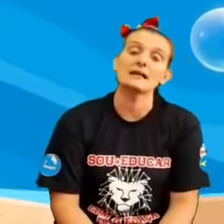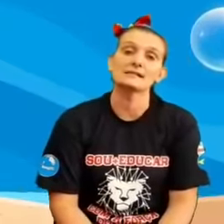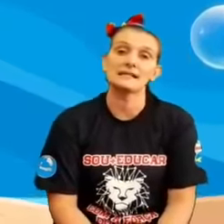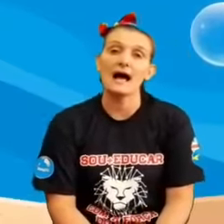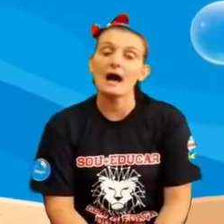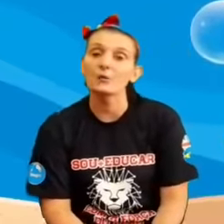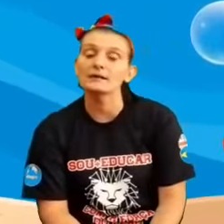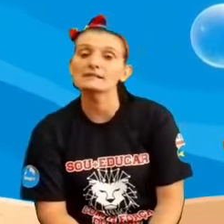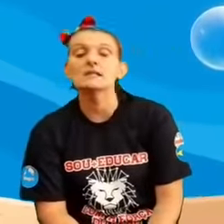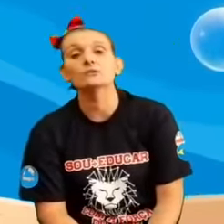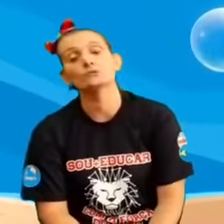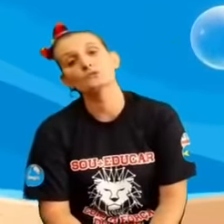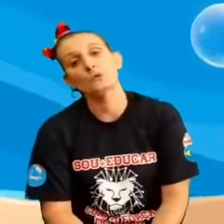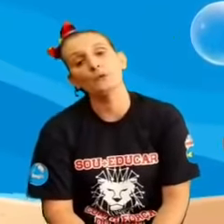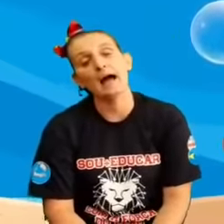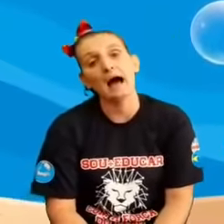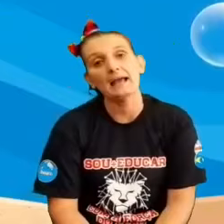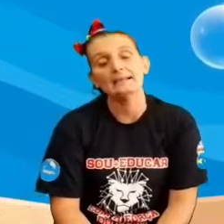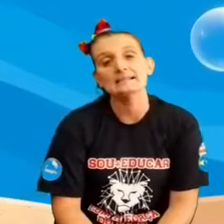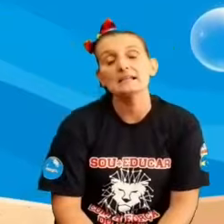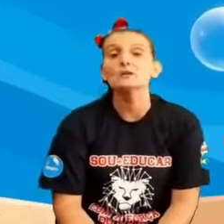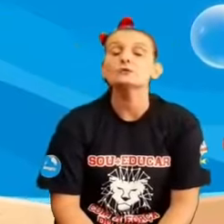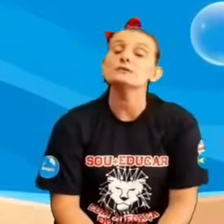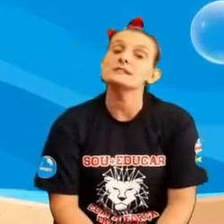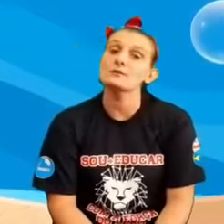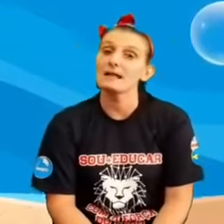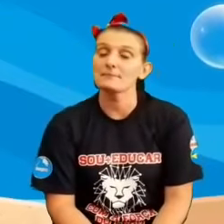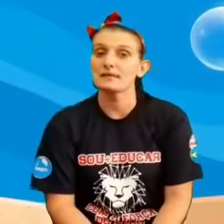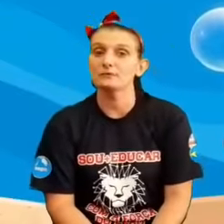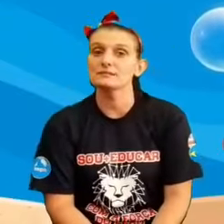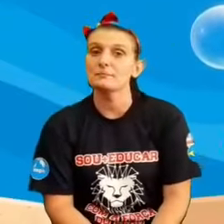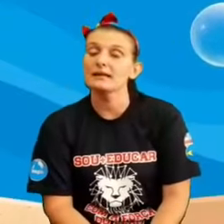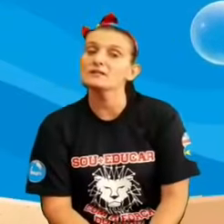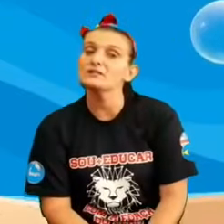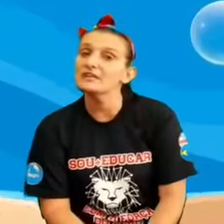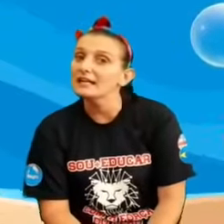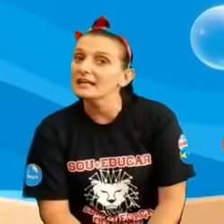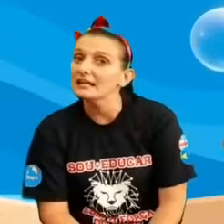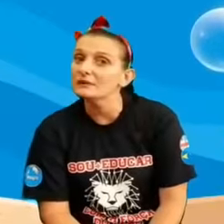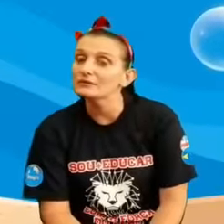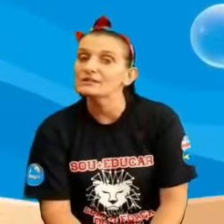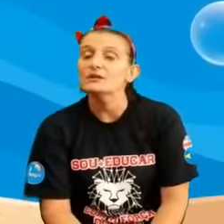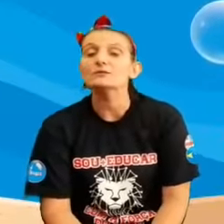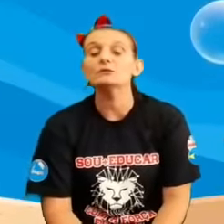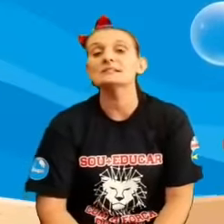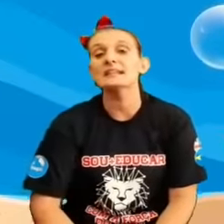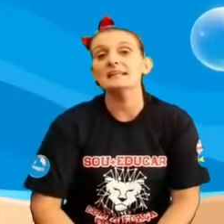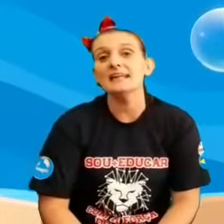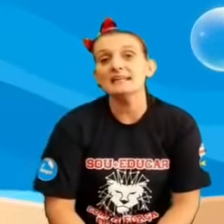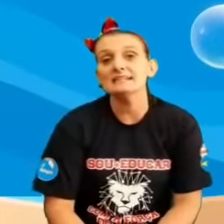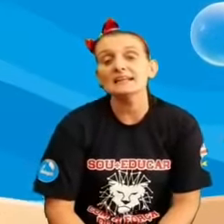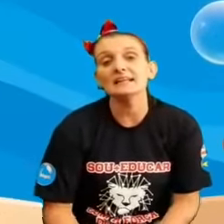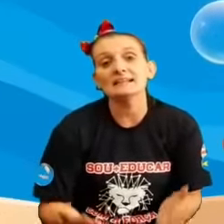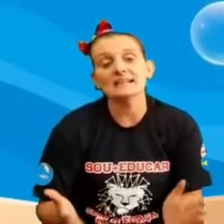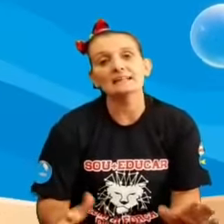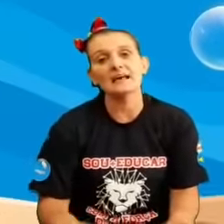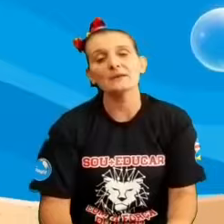das algas, dos corais, dos seus amigos peixinhos, dos siris e das